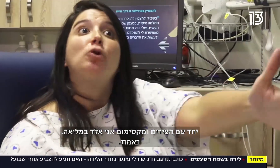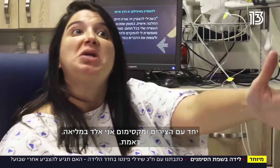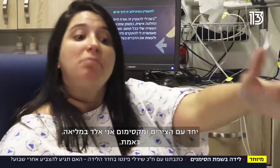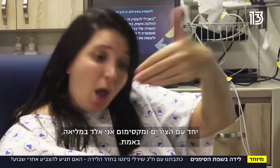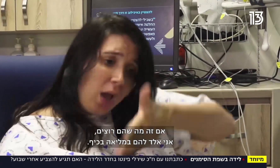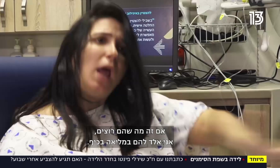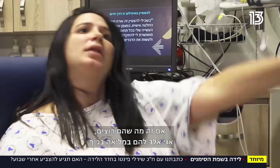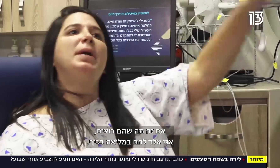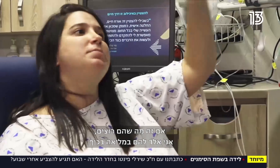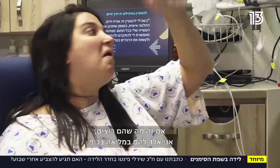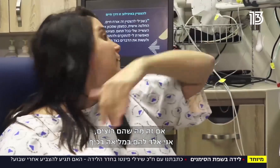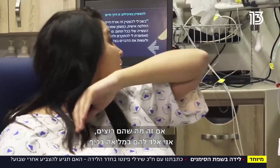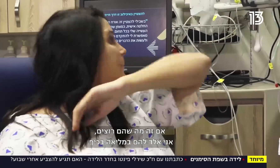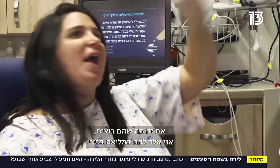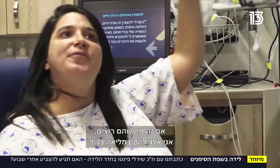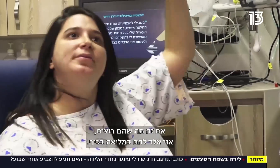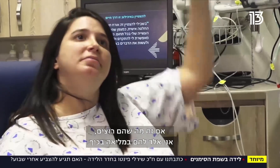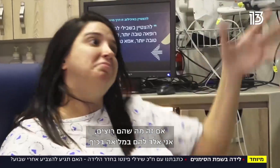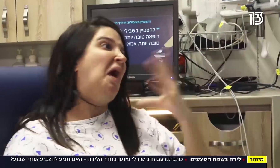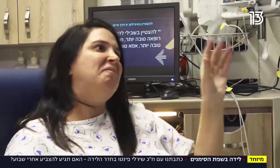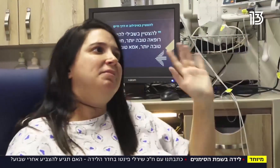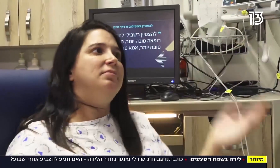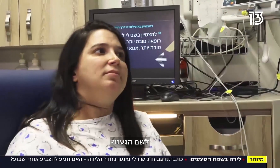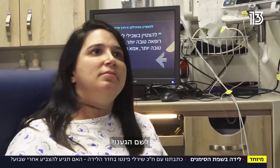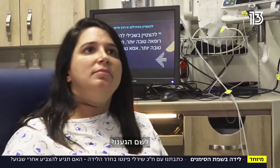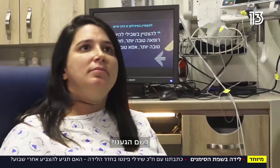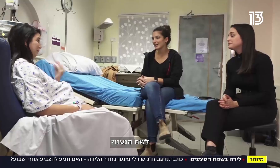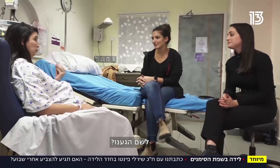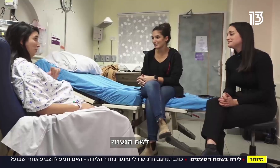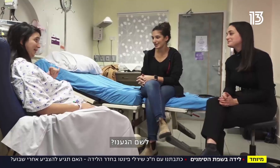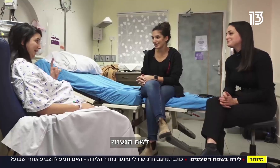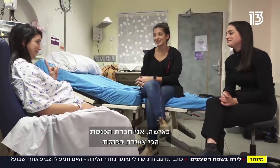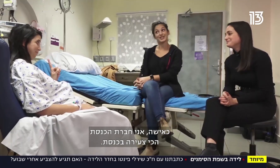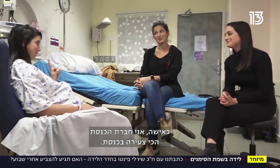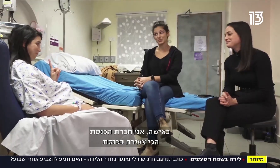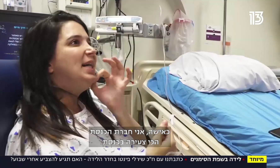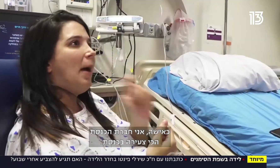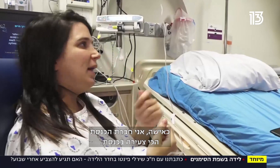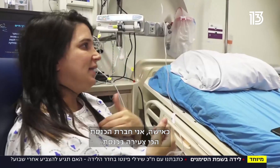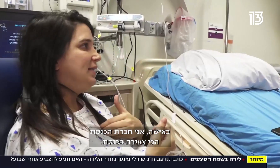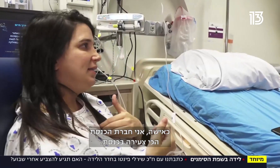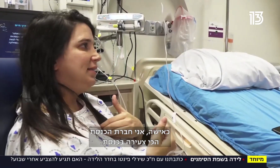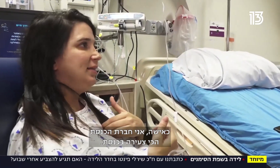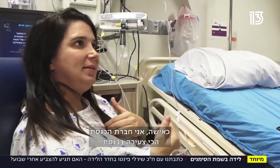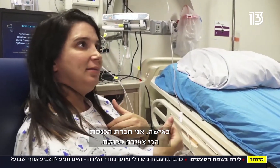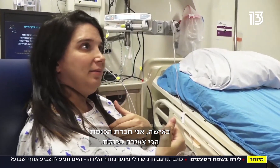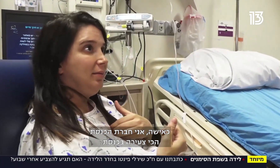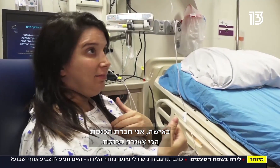באמת. אם זה מה שהם רוצים, אני ילד להם במליאה, בכיף. לשם הגענו? כאישה, אני חברת כנסת הכי צעירה בכנסת,